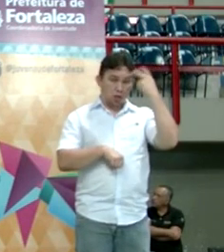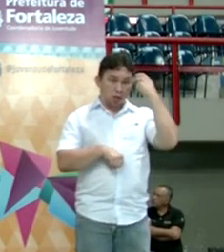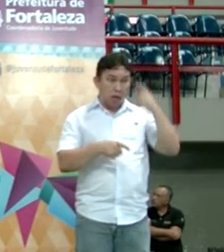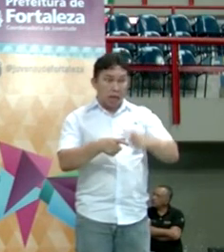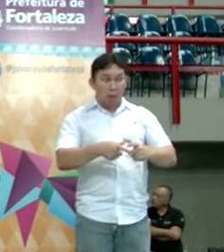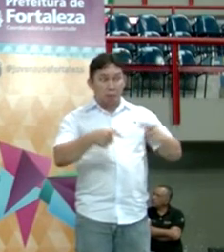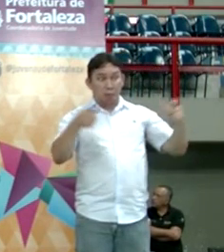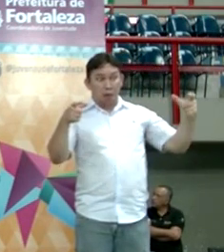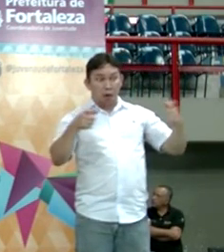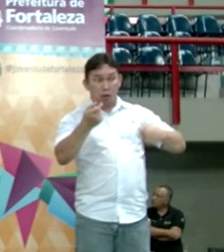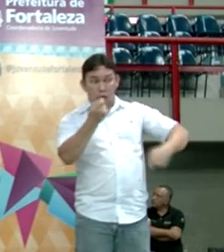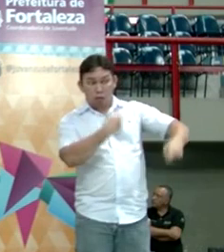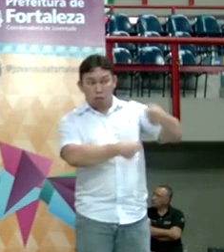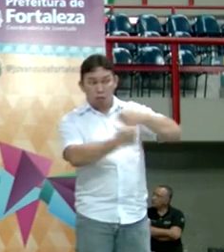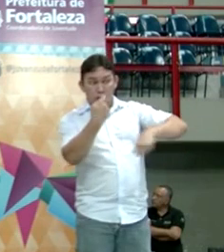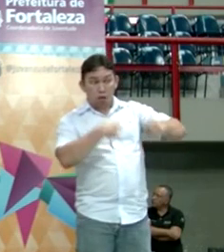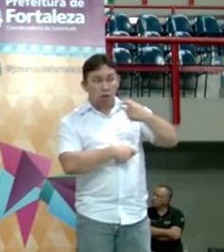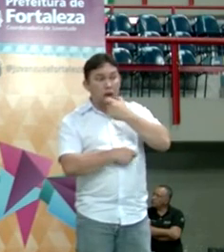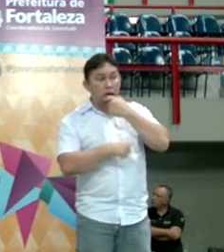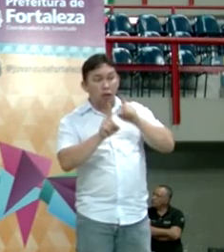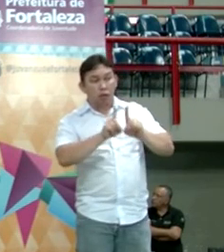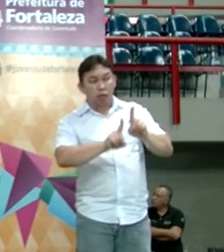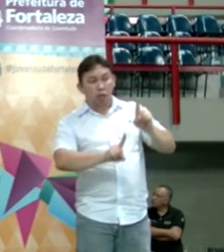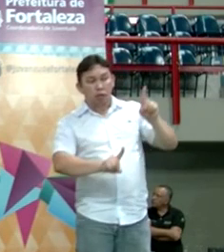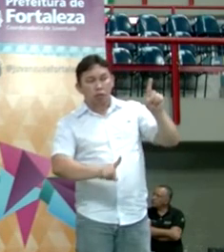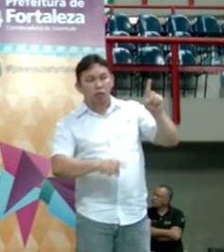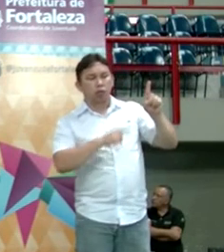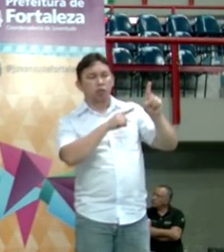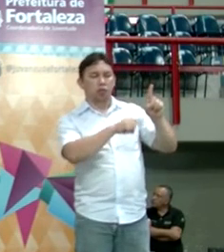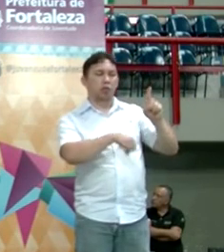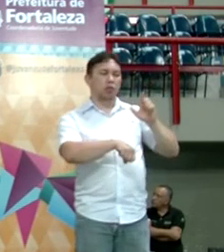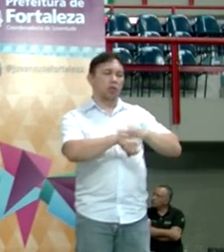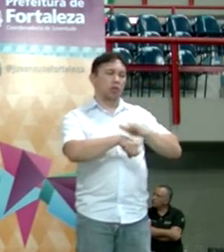maior parte da economia britânica crescente é o trabalho